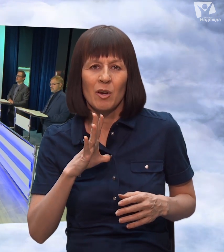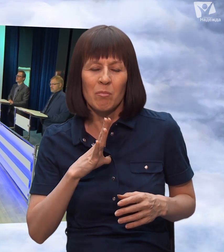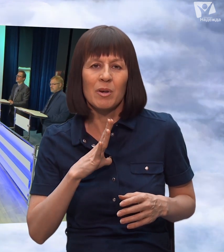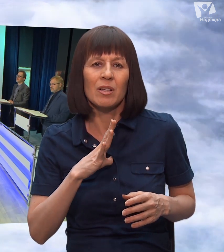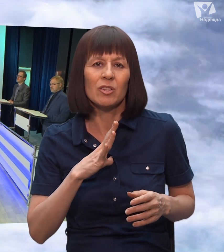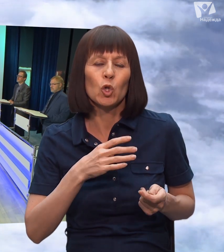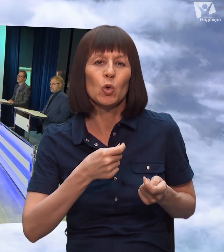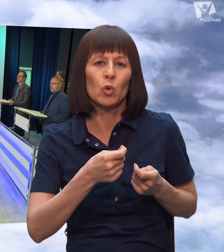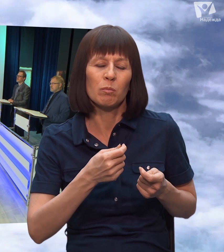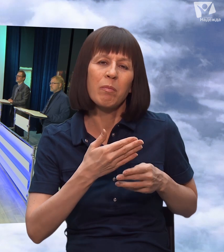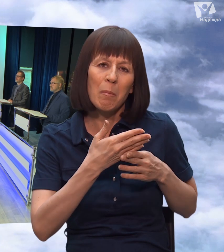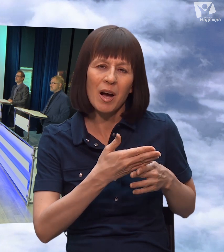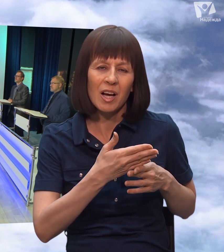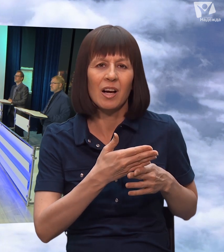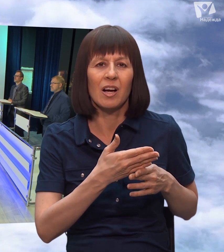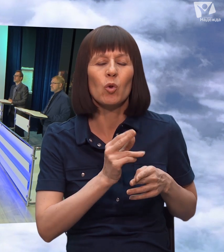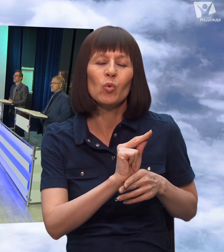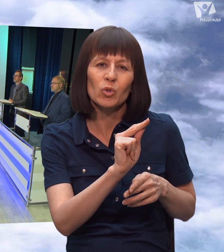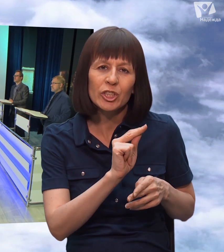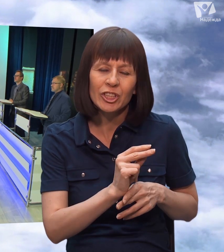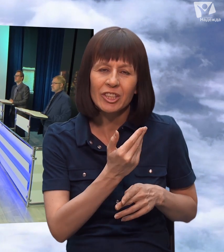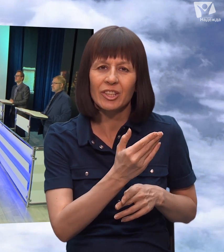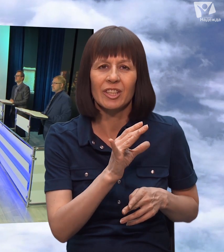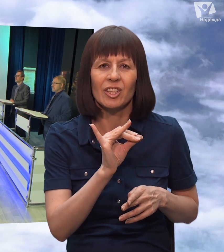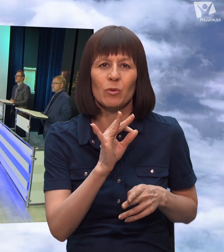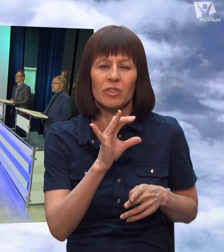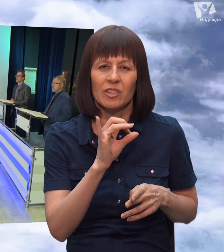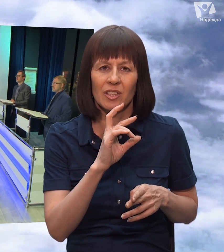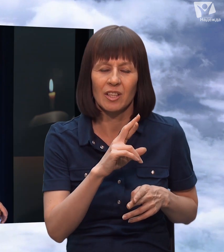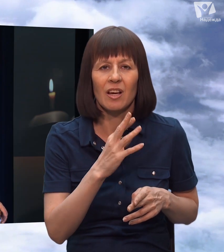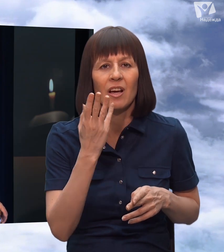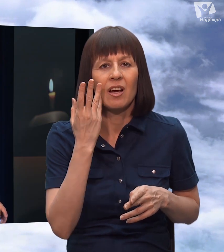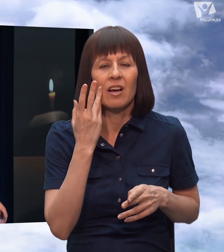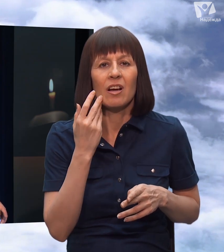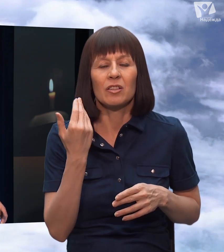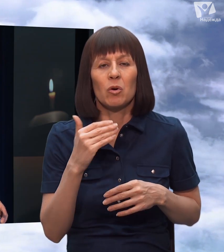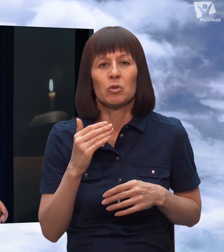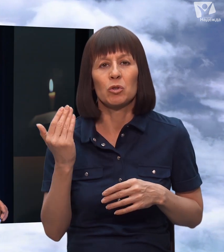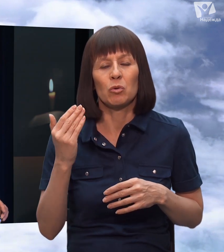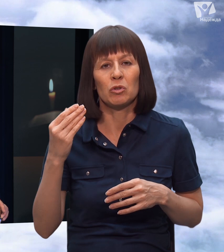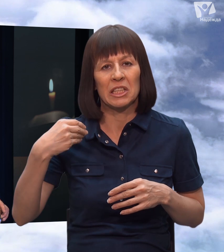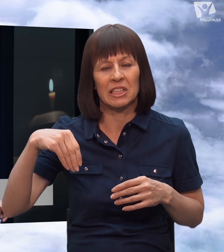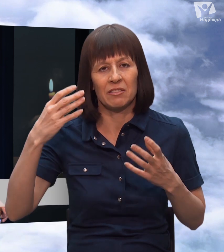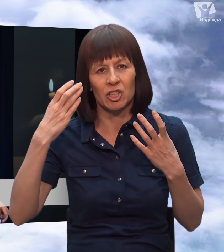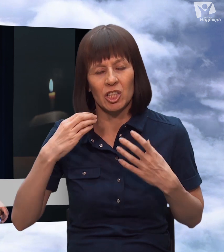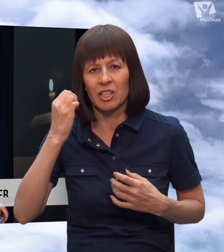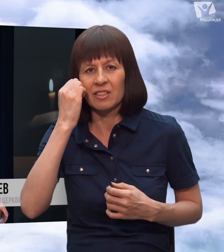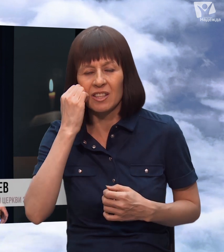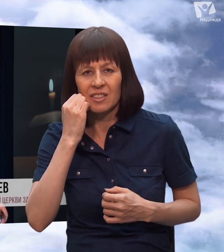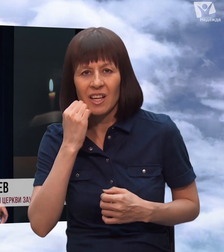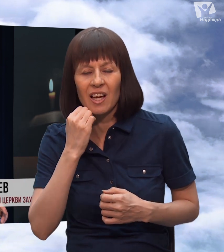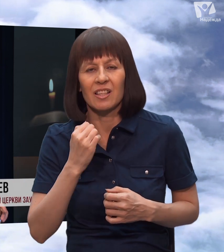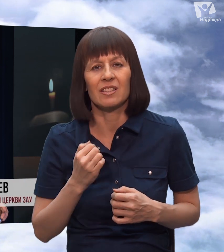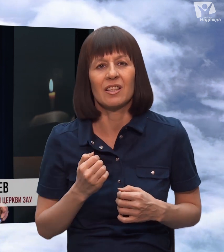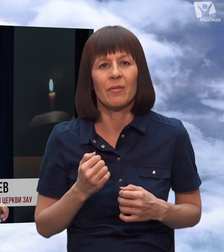вспоминает историю но и вероятнее всего когда уже может быть силки состарился да то есть